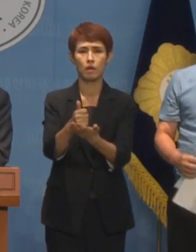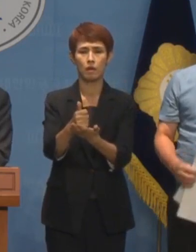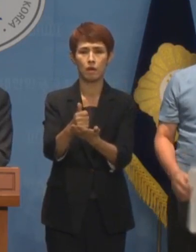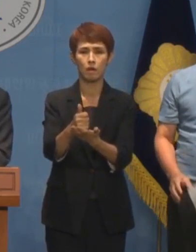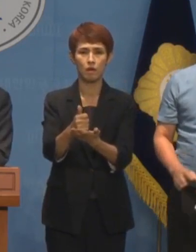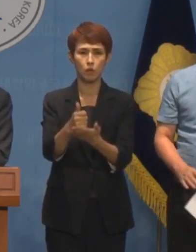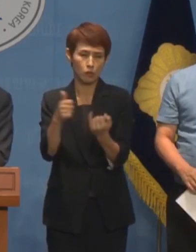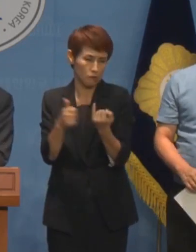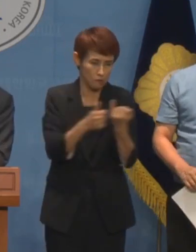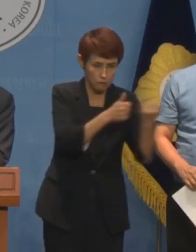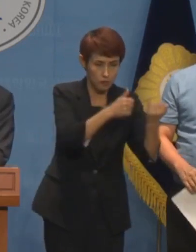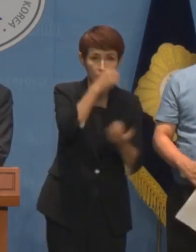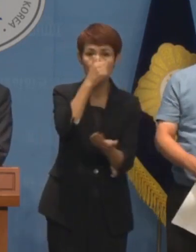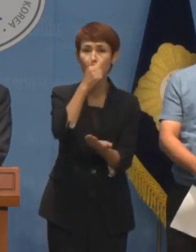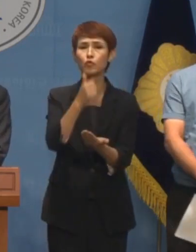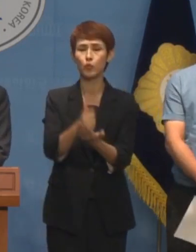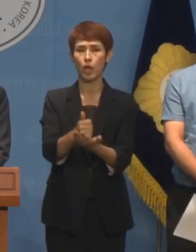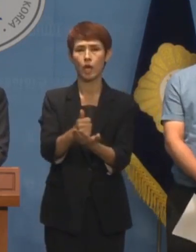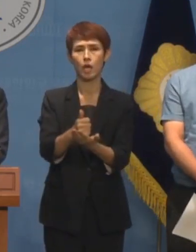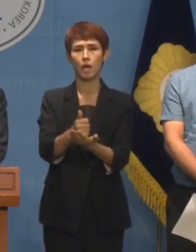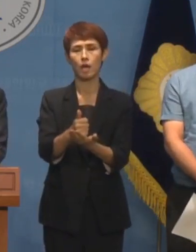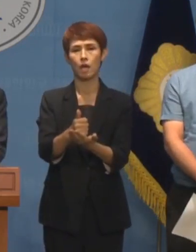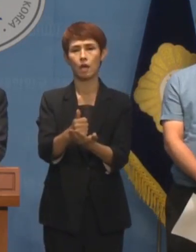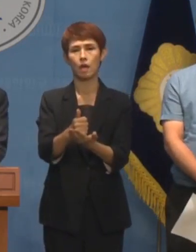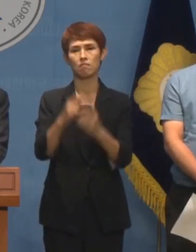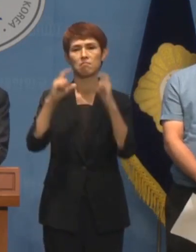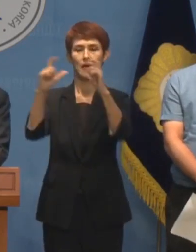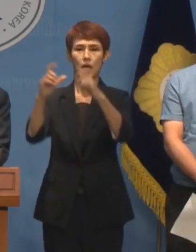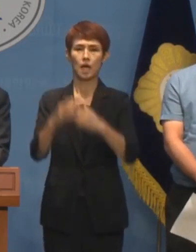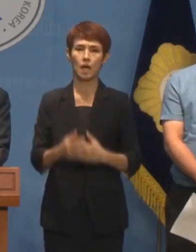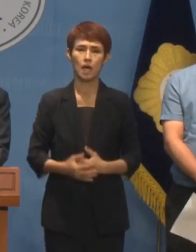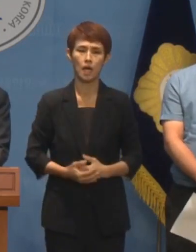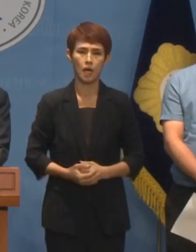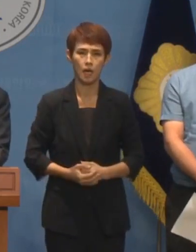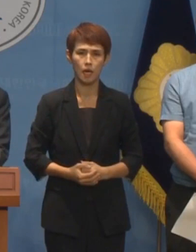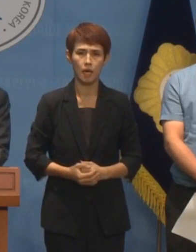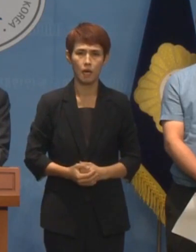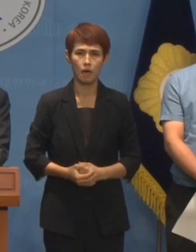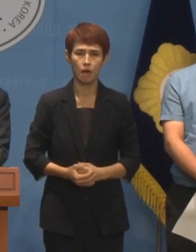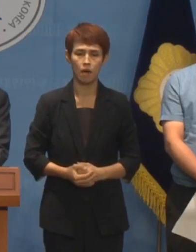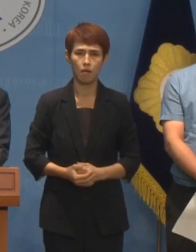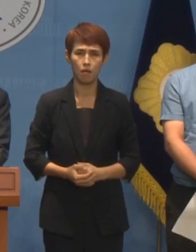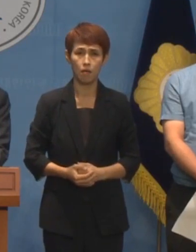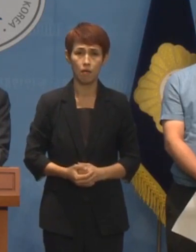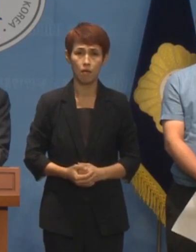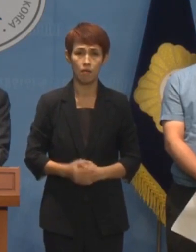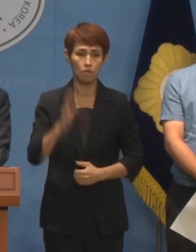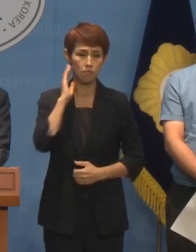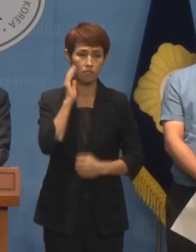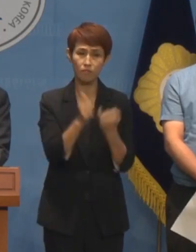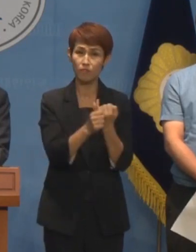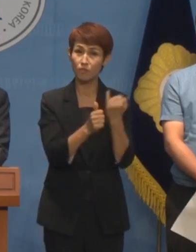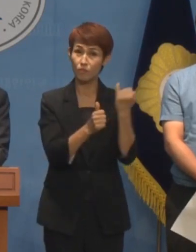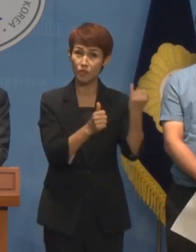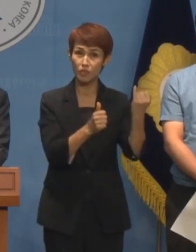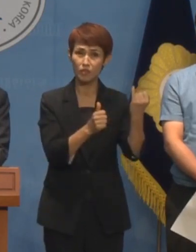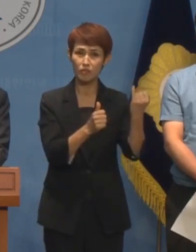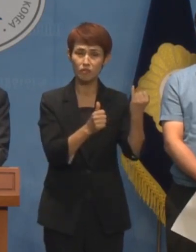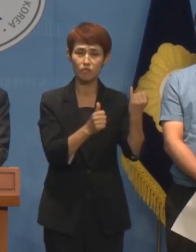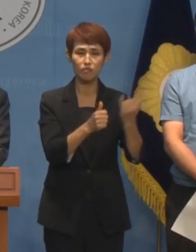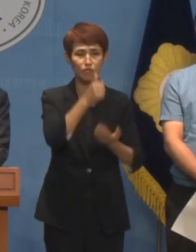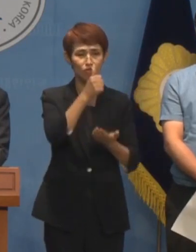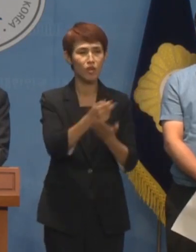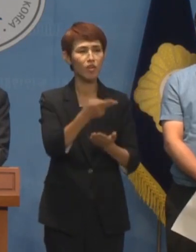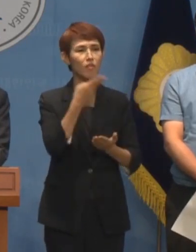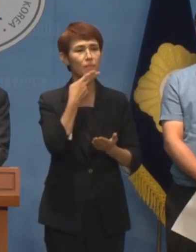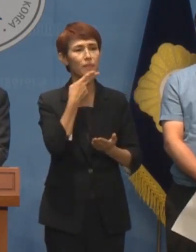스토킹 혐의로 얘기하면서 사건의 본질을 흐리고 있습니다. 그러는 사이 김건희 여사는 면죄부를